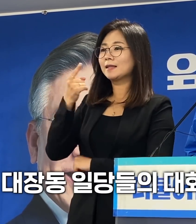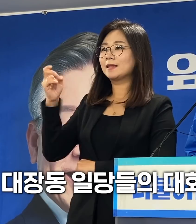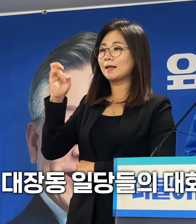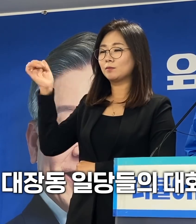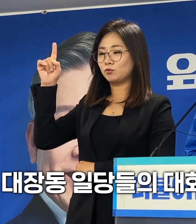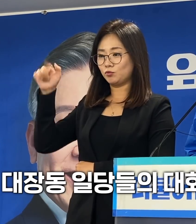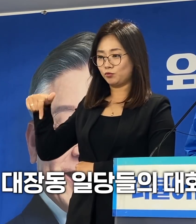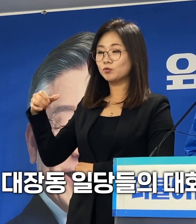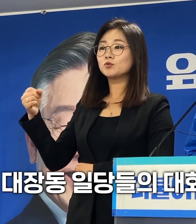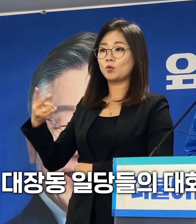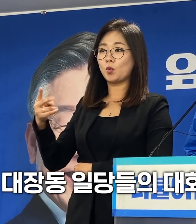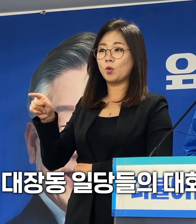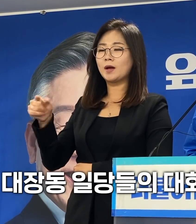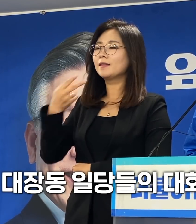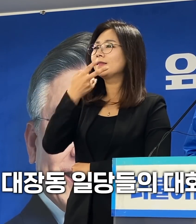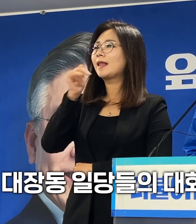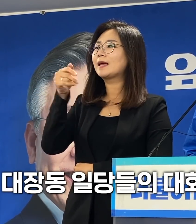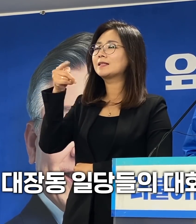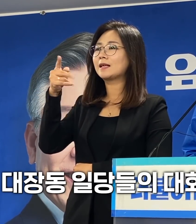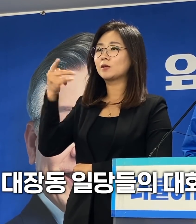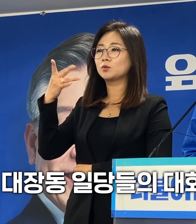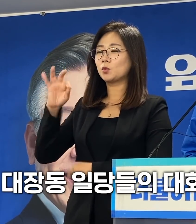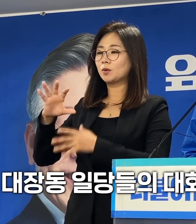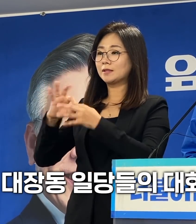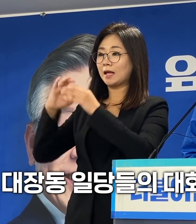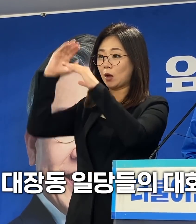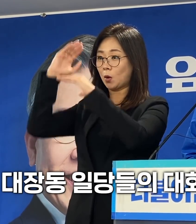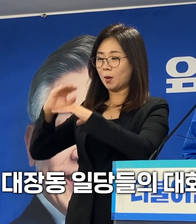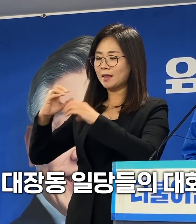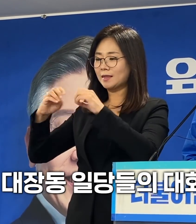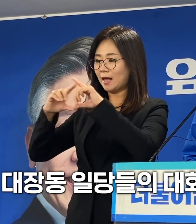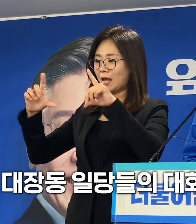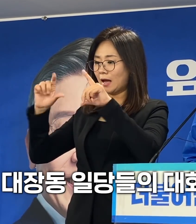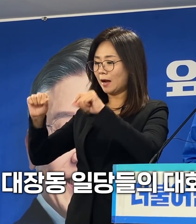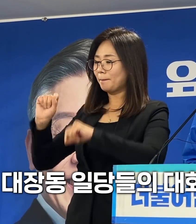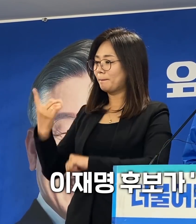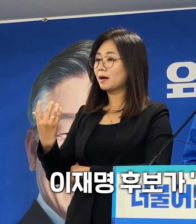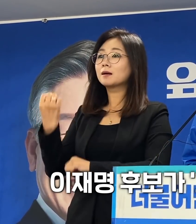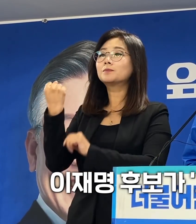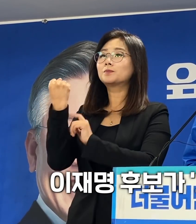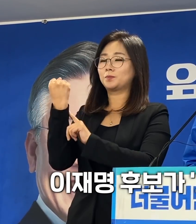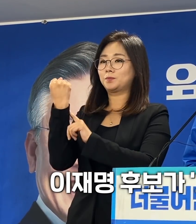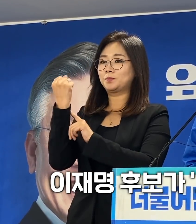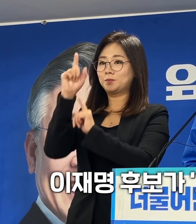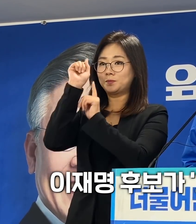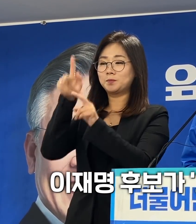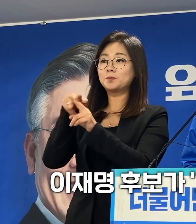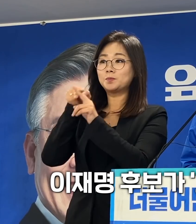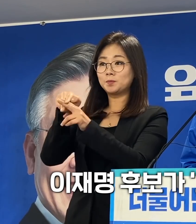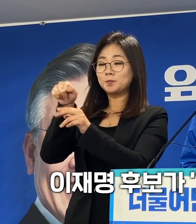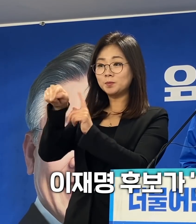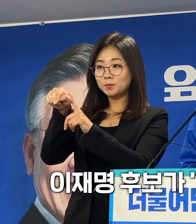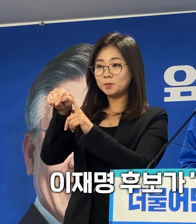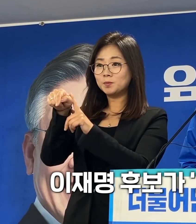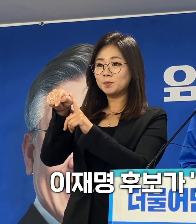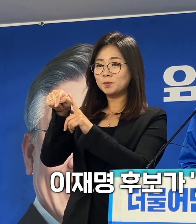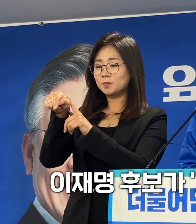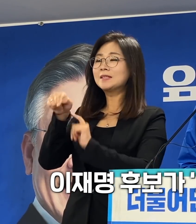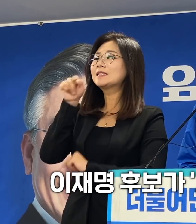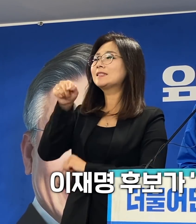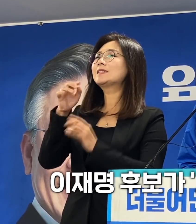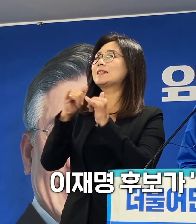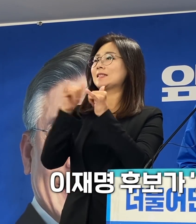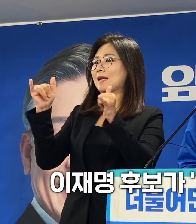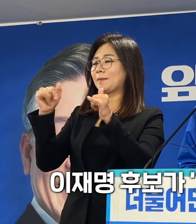비롯한 대장동 일당들의 대화, 발언, 녹취록을 근거로 이재명 후보가